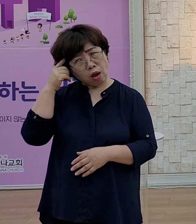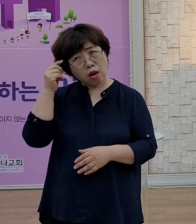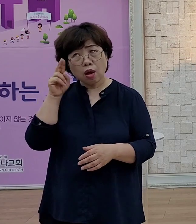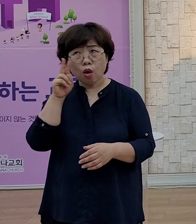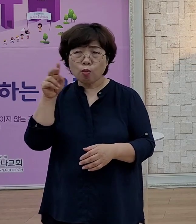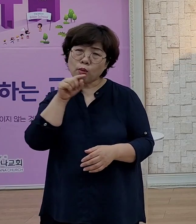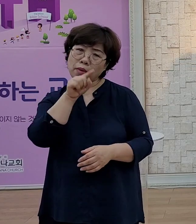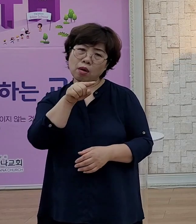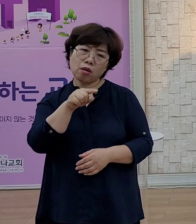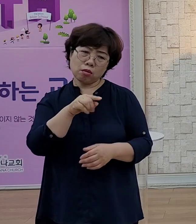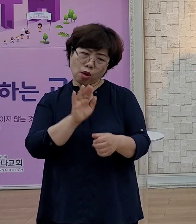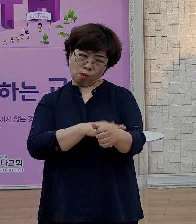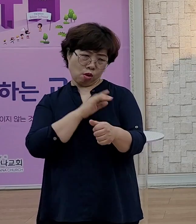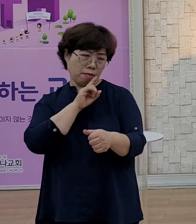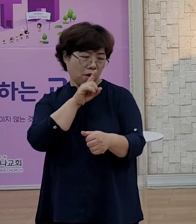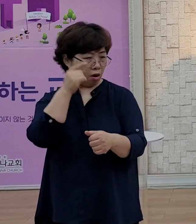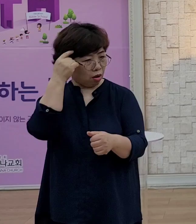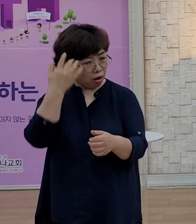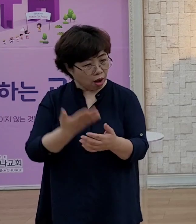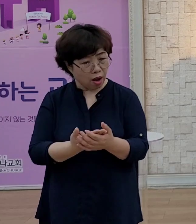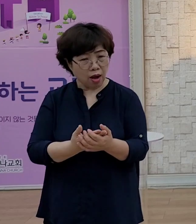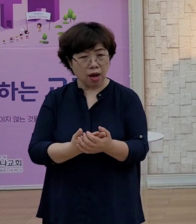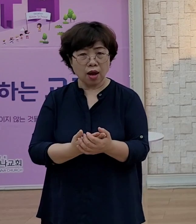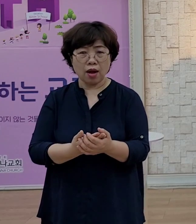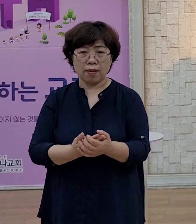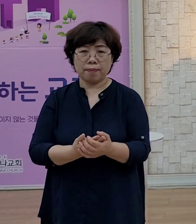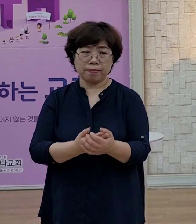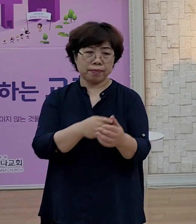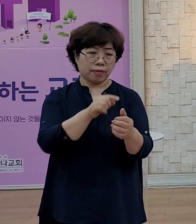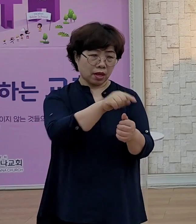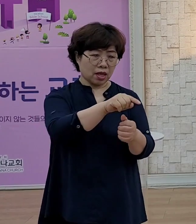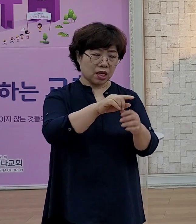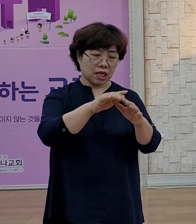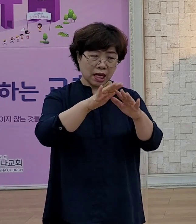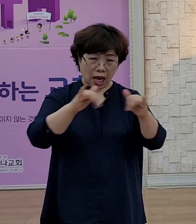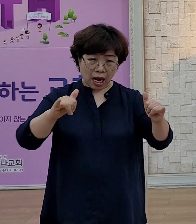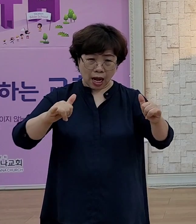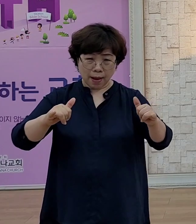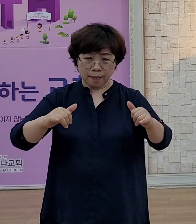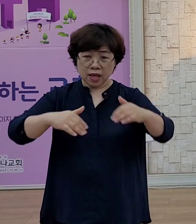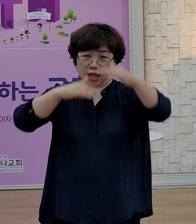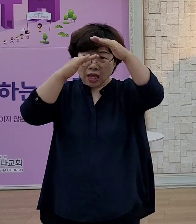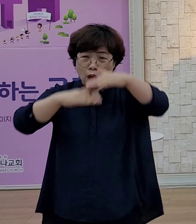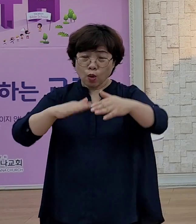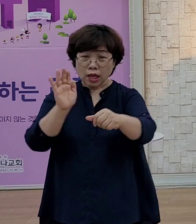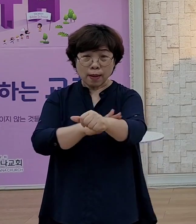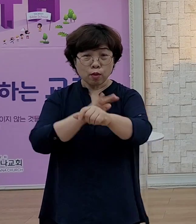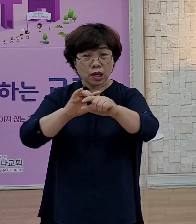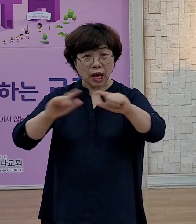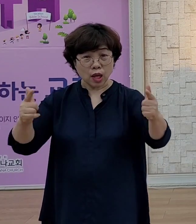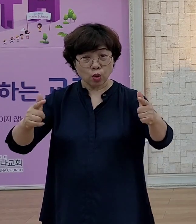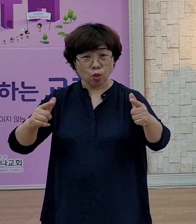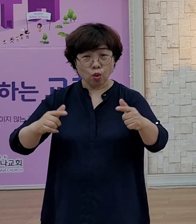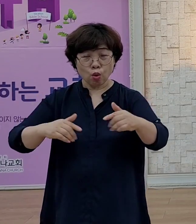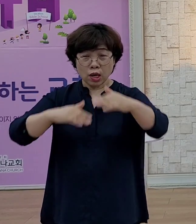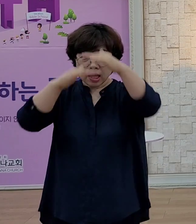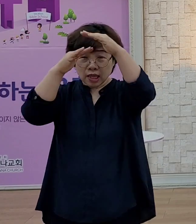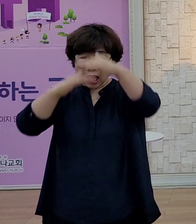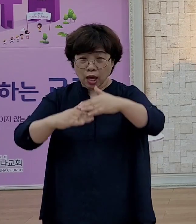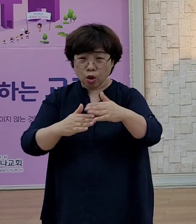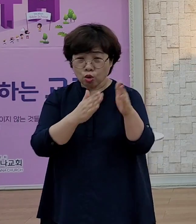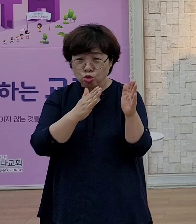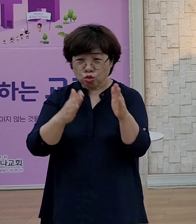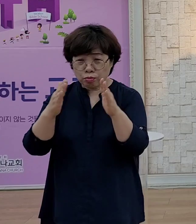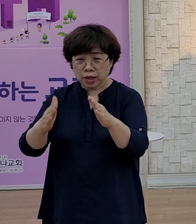아니라 바로 이 사람의 삶의 태도가 문제다. 이 사람의 삶의 태도.